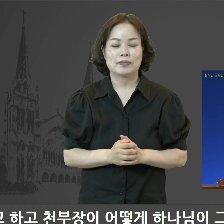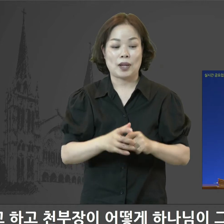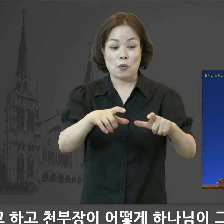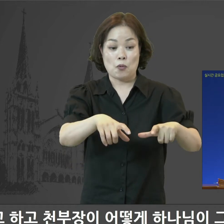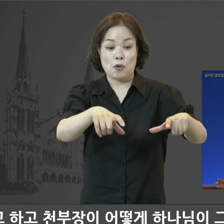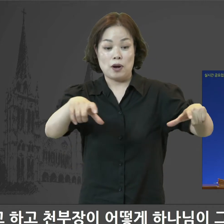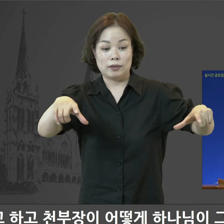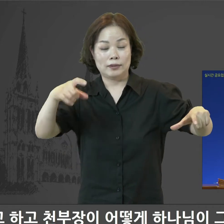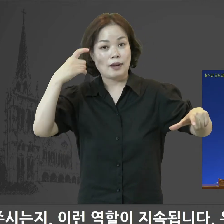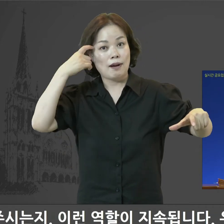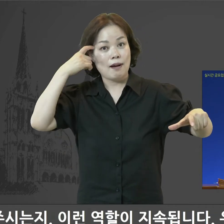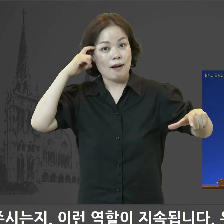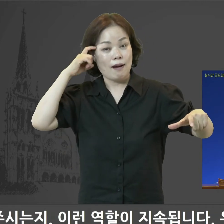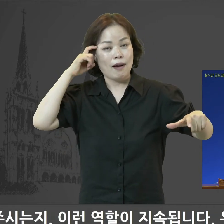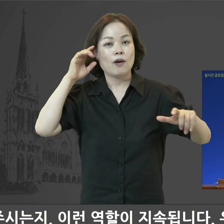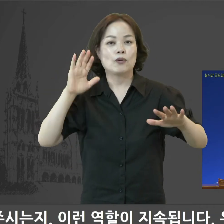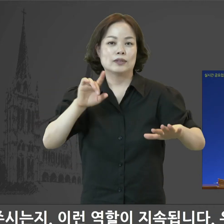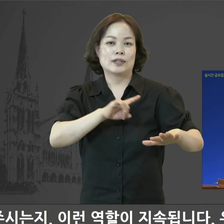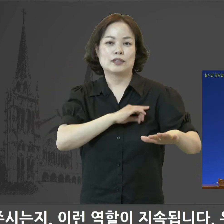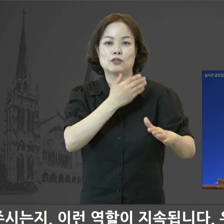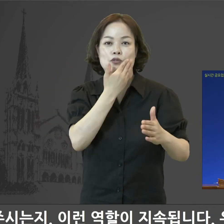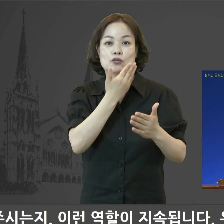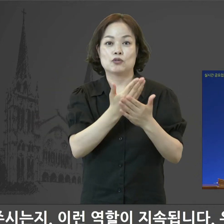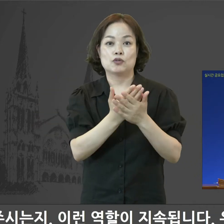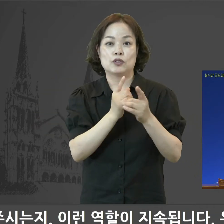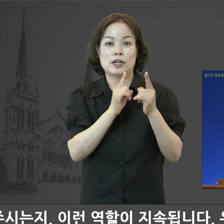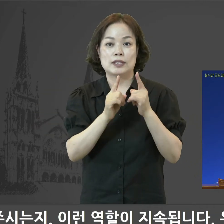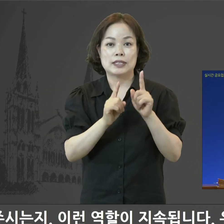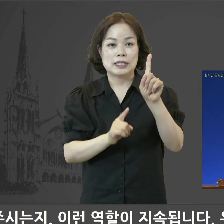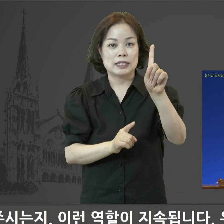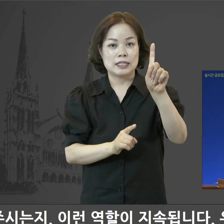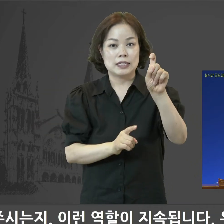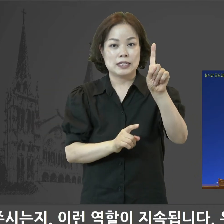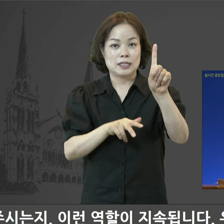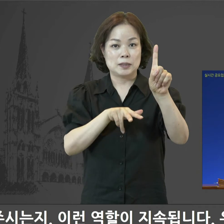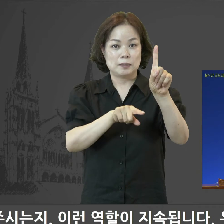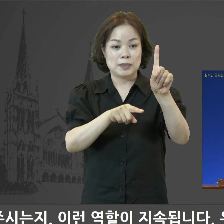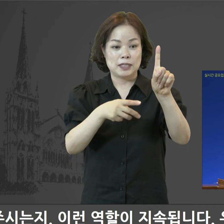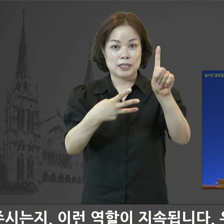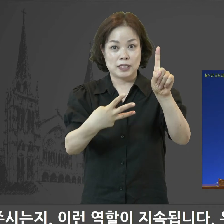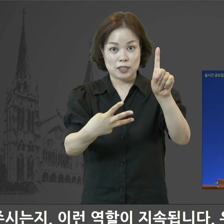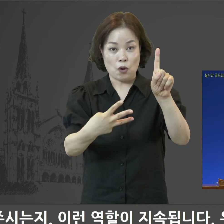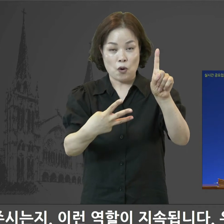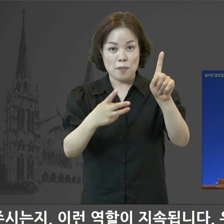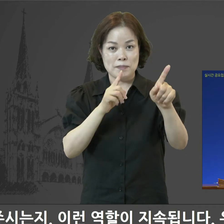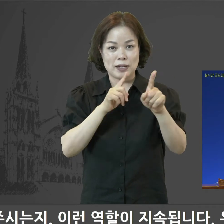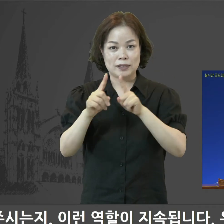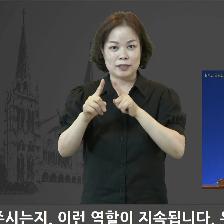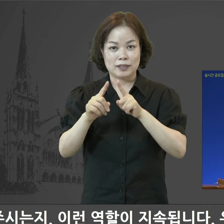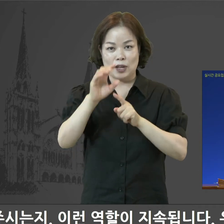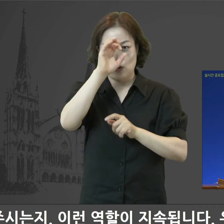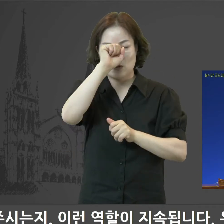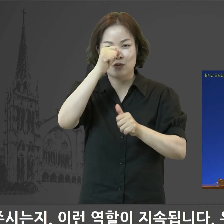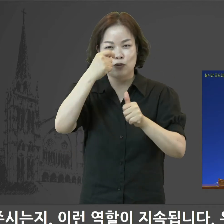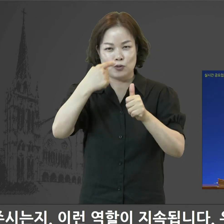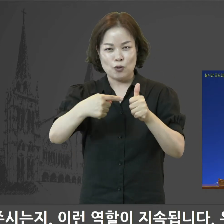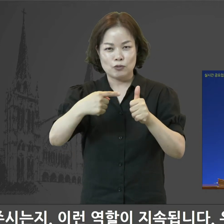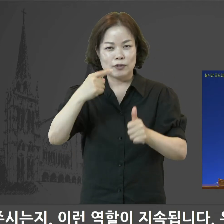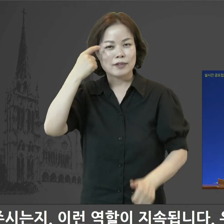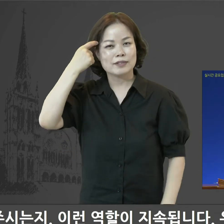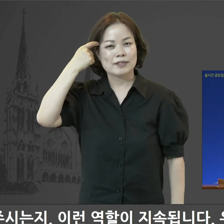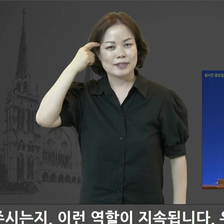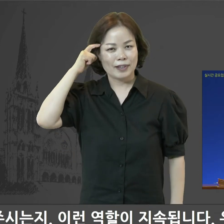확대해서 살펴보고 오늘 가장 중요한 말씀인 11절로 이동해서 11절 말씀 우리 교훈으로